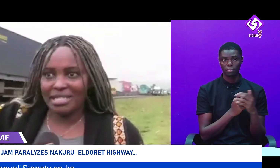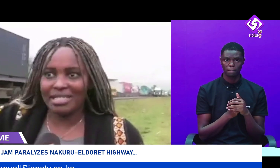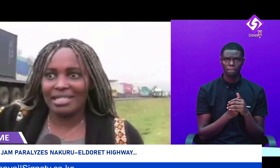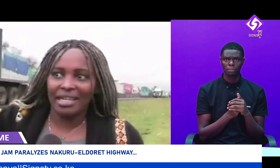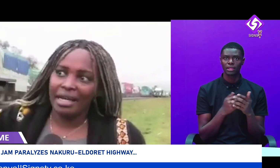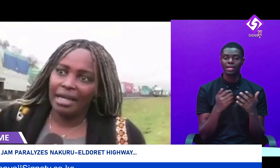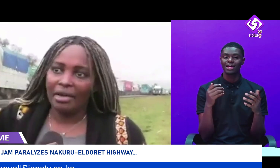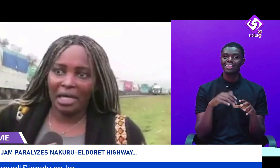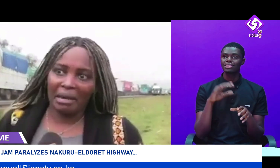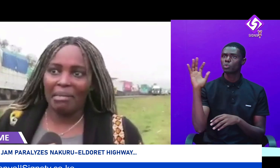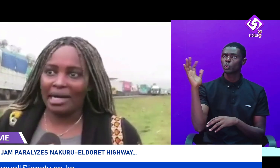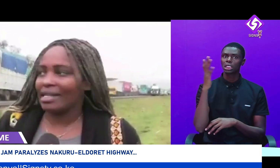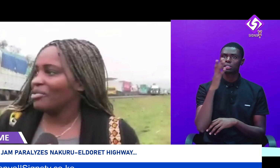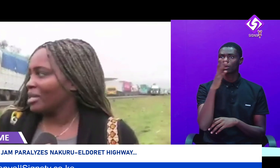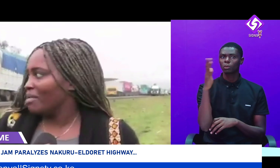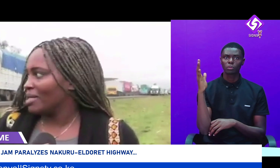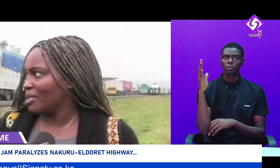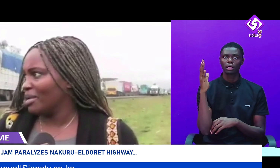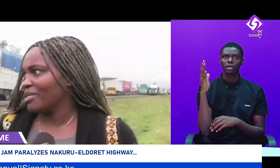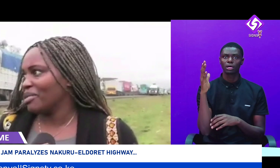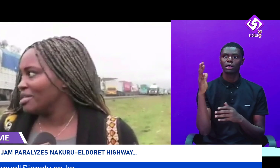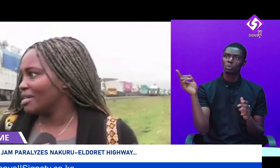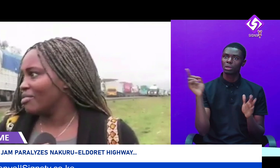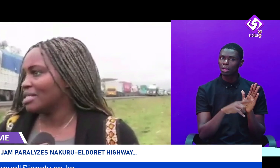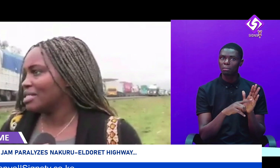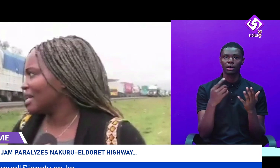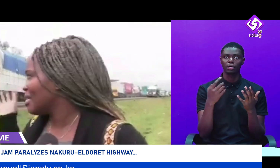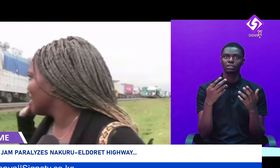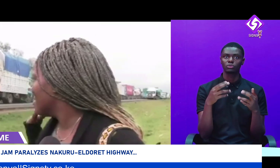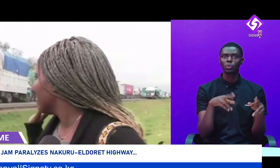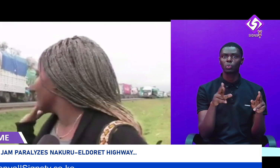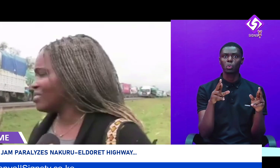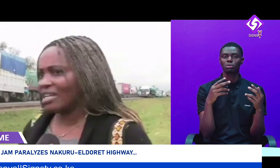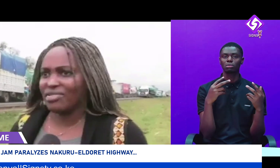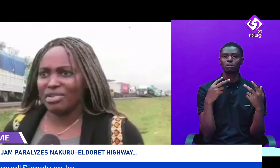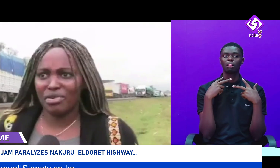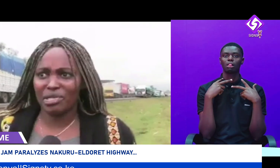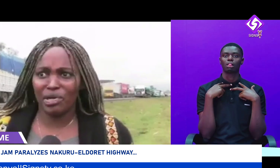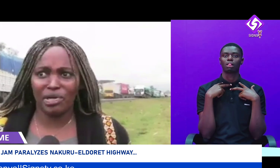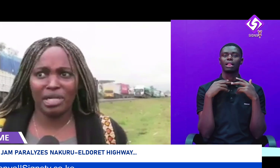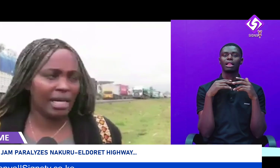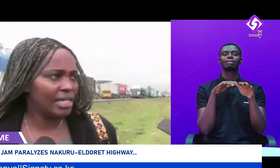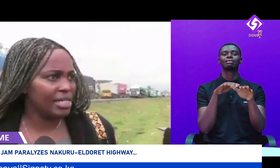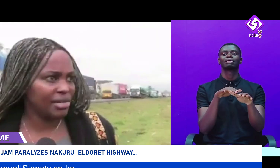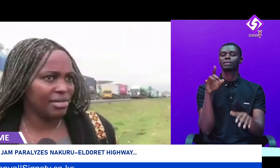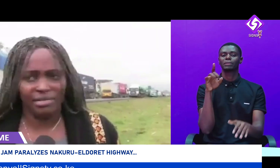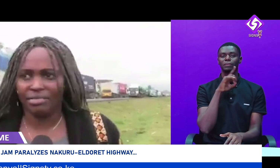bushes. Then we came back to the main road. Now we are still stuck here. There are a lot of trucks. We don't know what's going on ahead. So it's